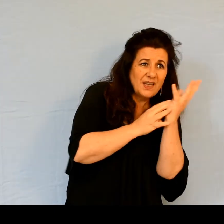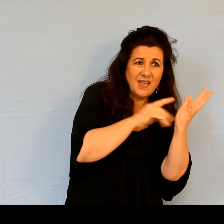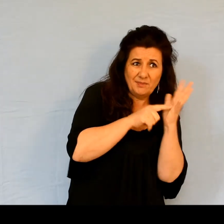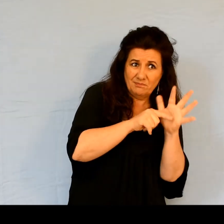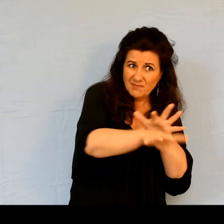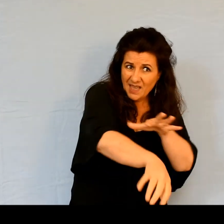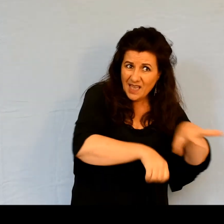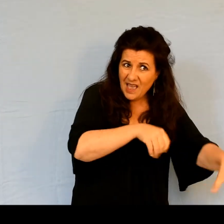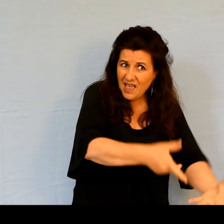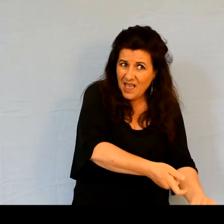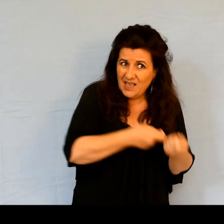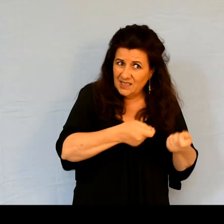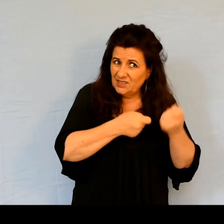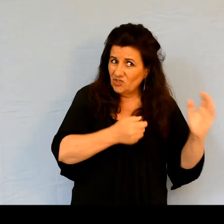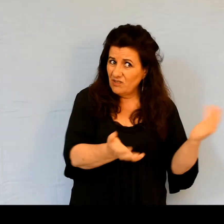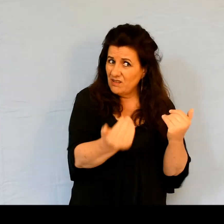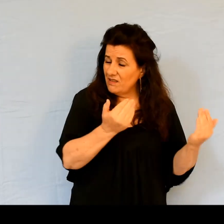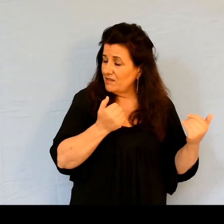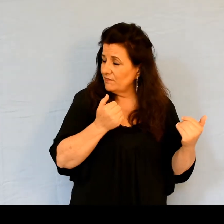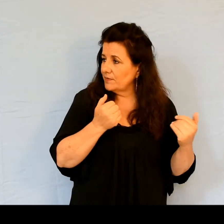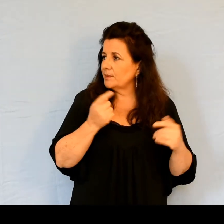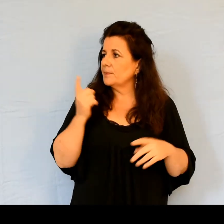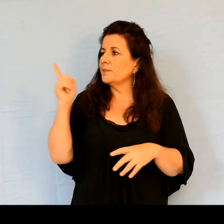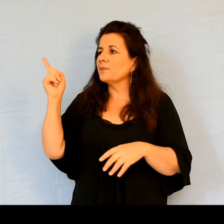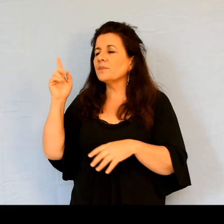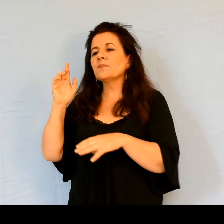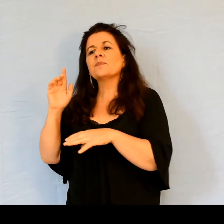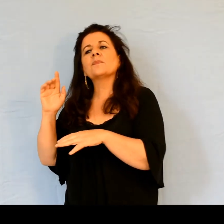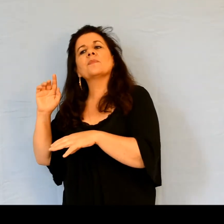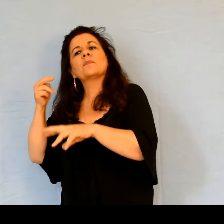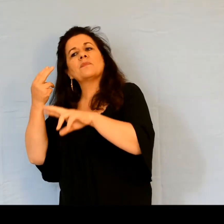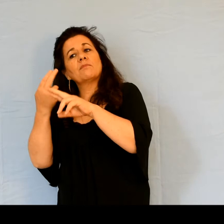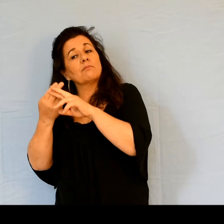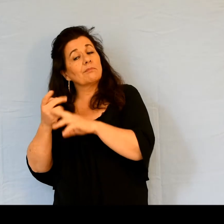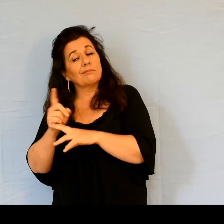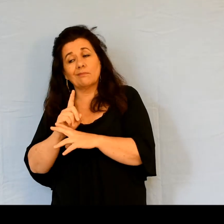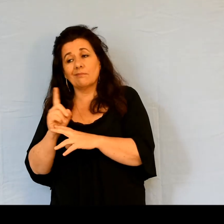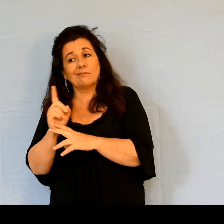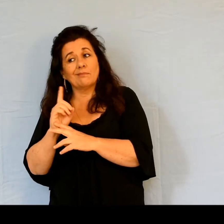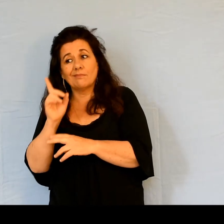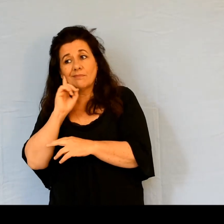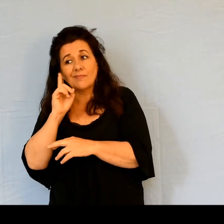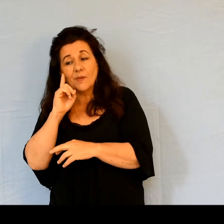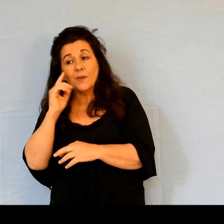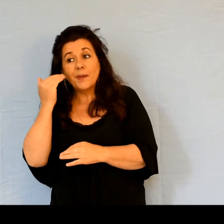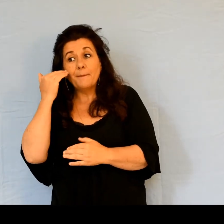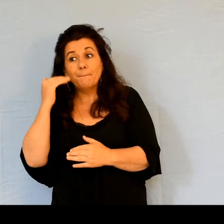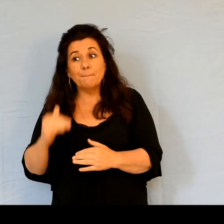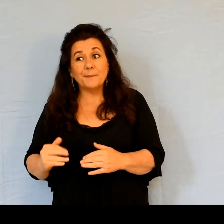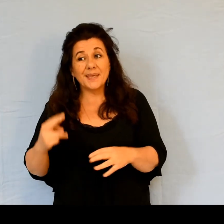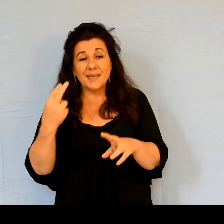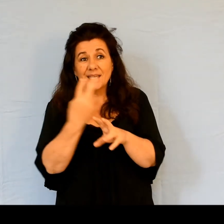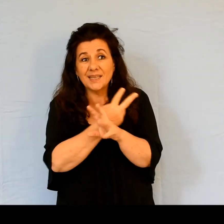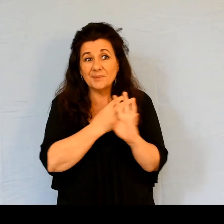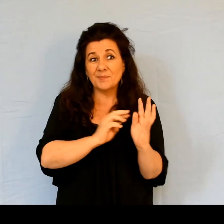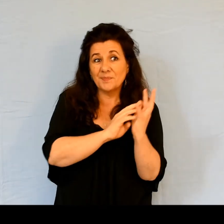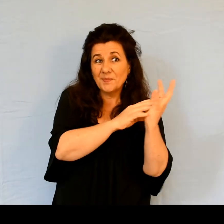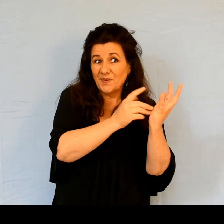Il répond « Non. En enlevant l'ivraie, vous risquez d'arracher